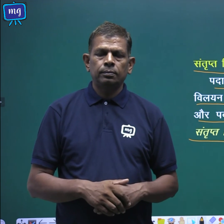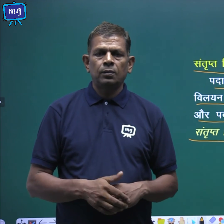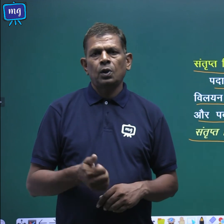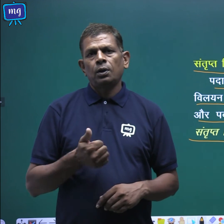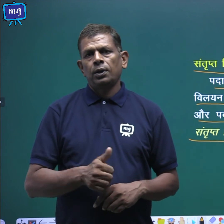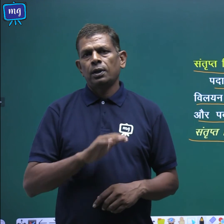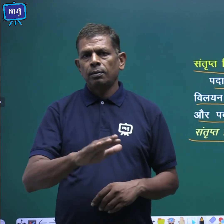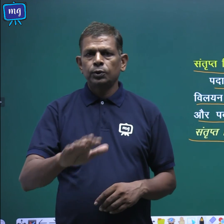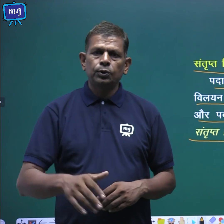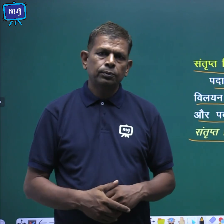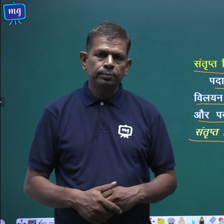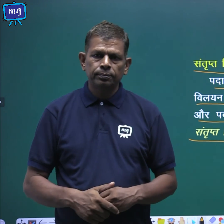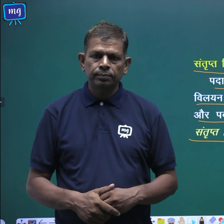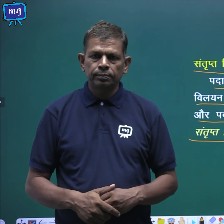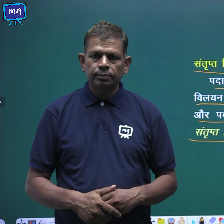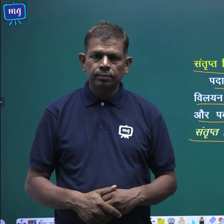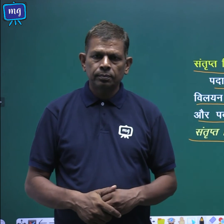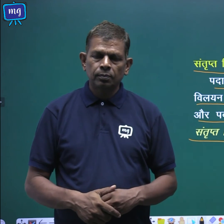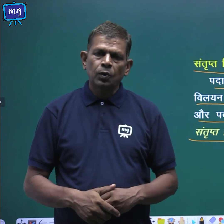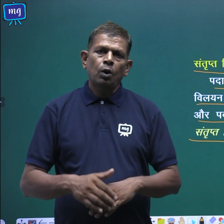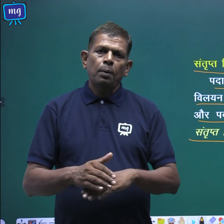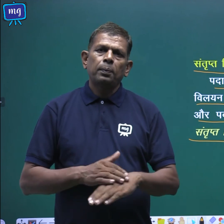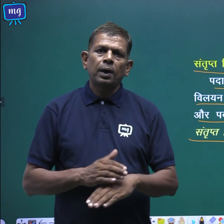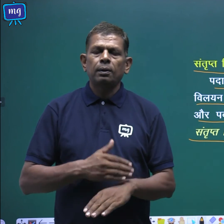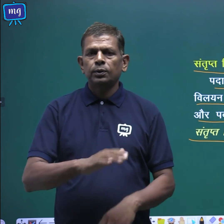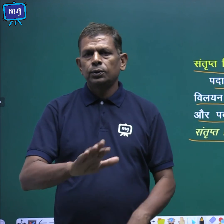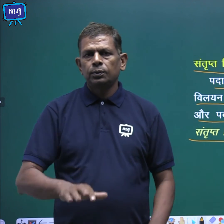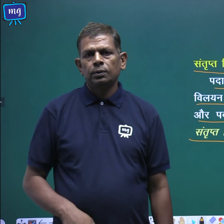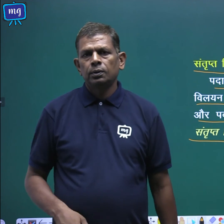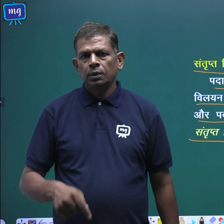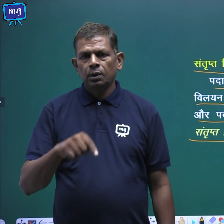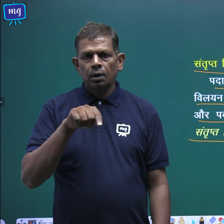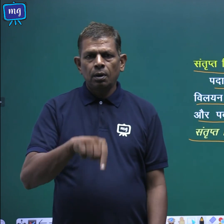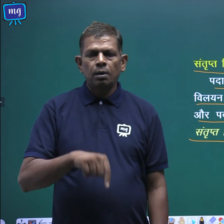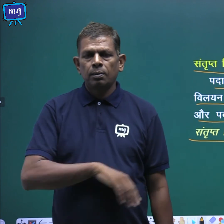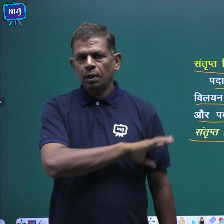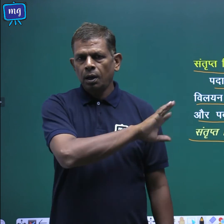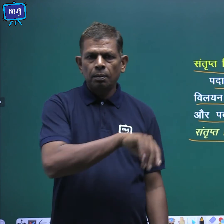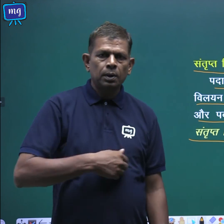ठीक है बच्चों। तो प्यारे बच्चों, अभी हमने जाना